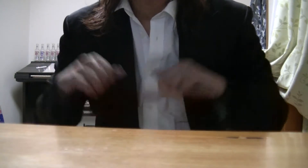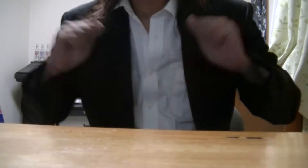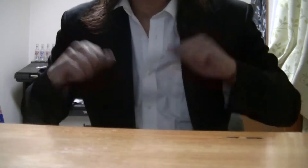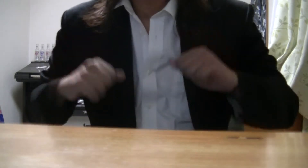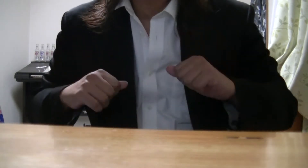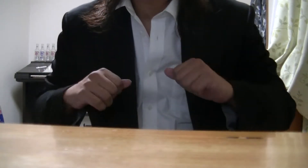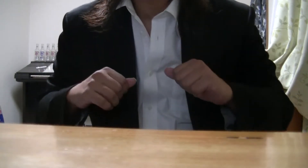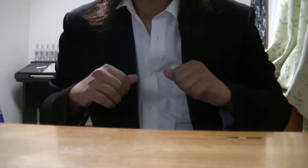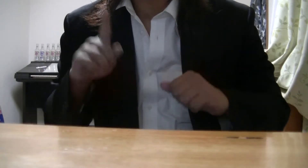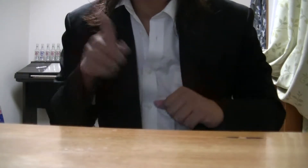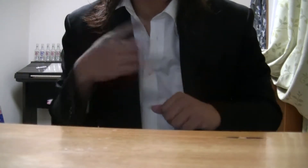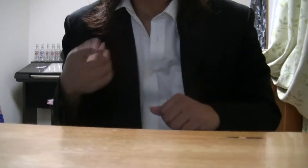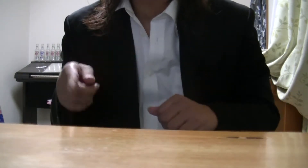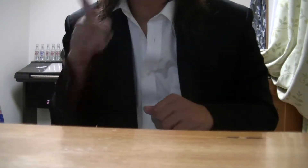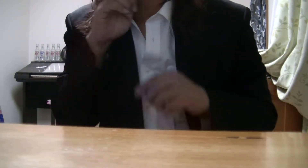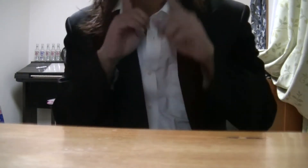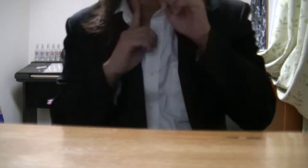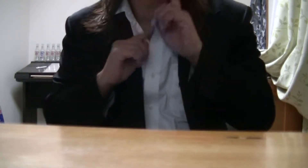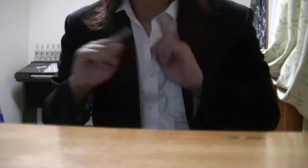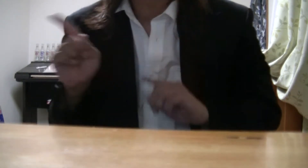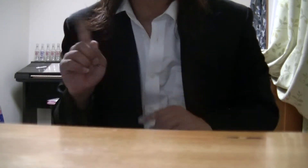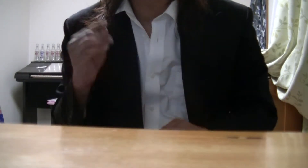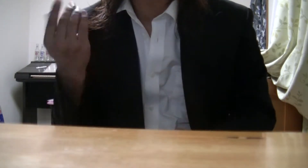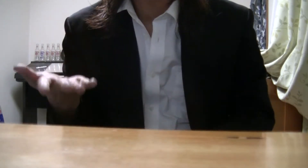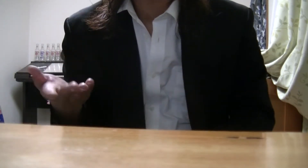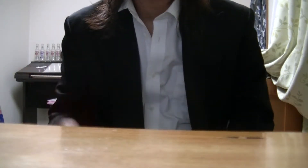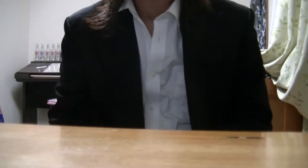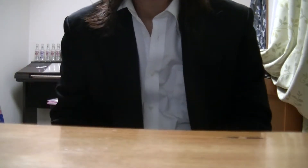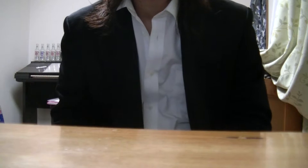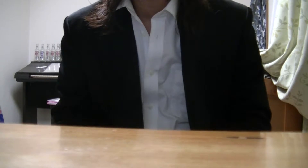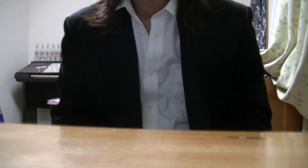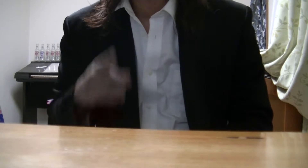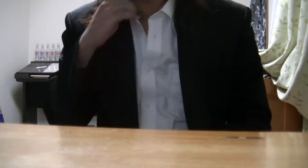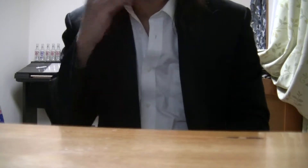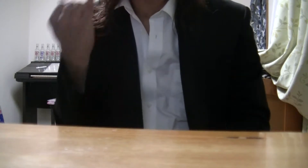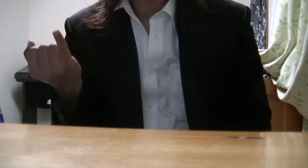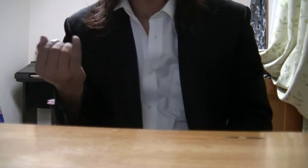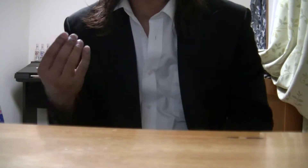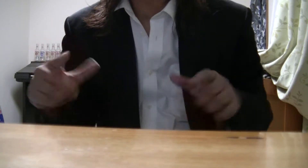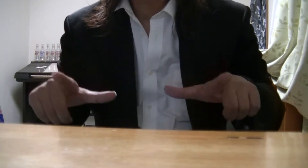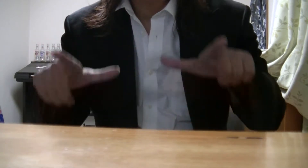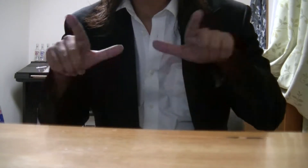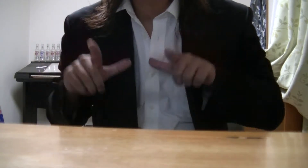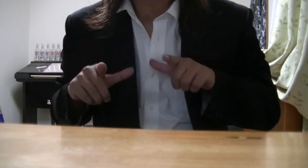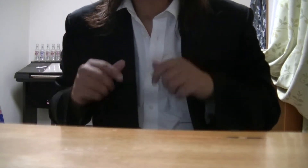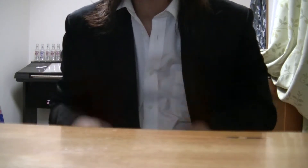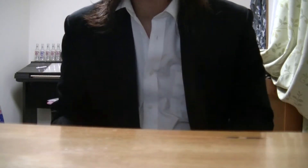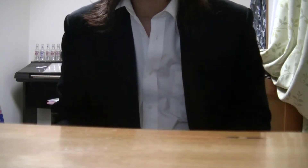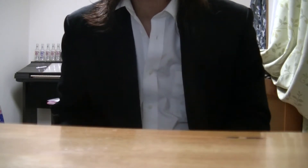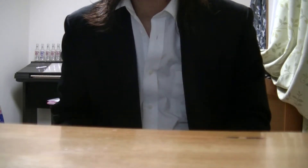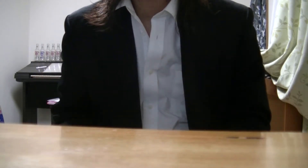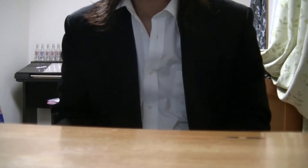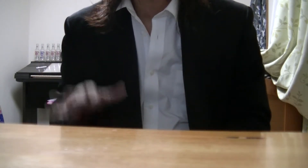る時に涙が出たんですかって聞いたんです。お母さんはこんな風に答えてくれました。あのね、よしひとくんって